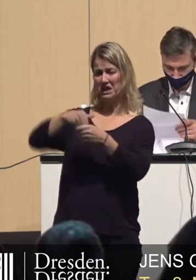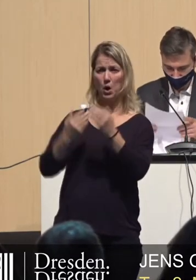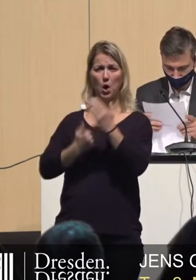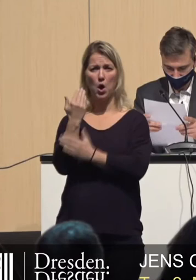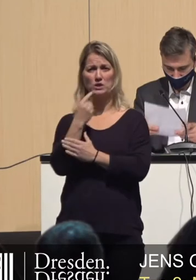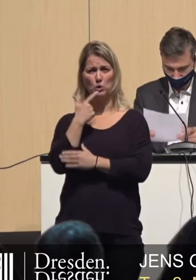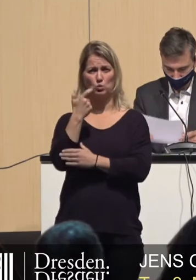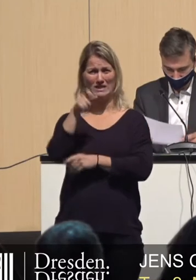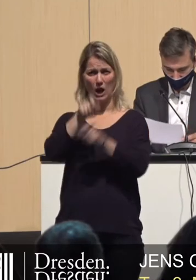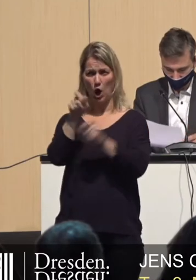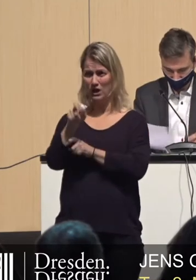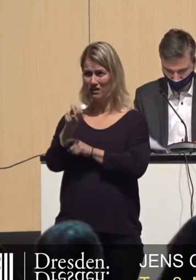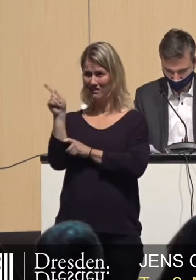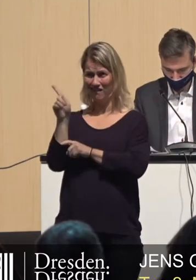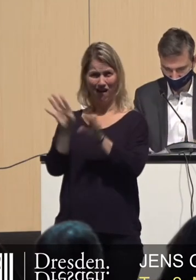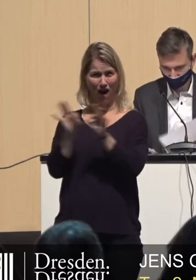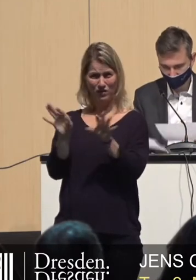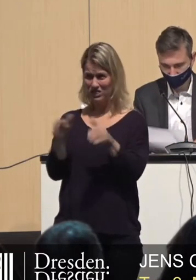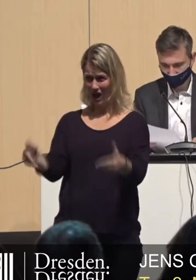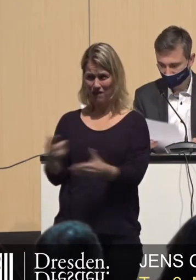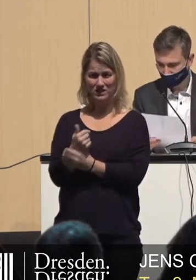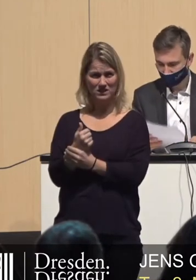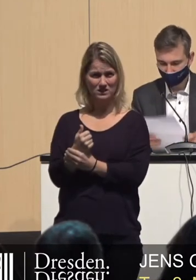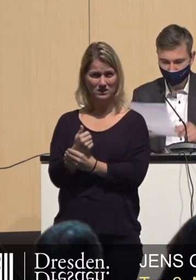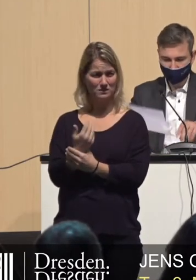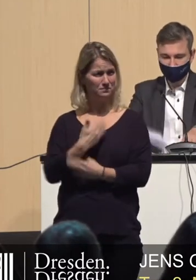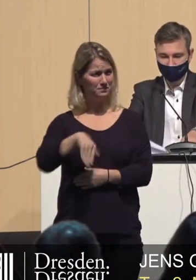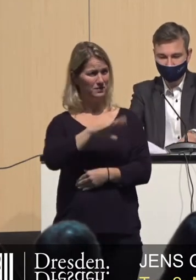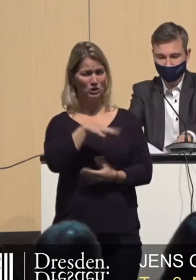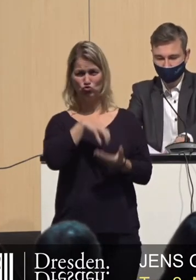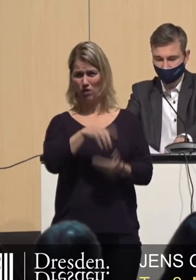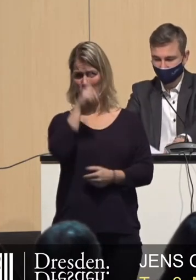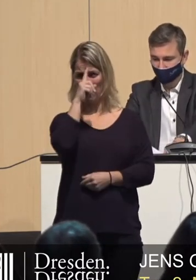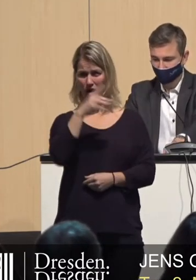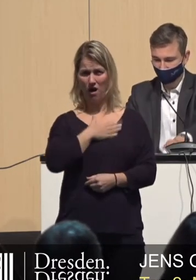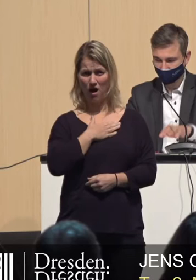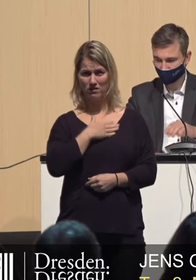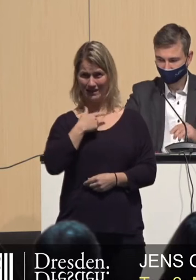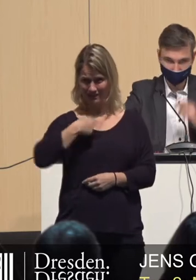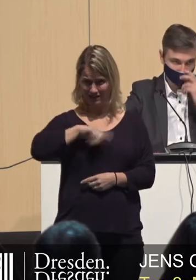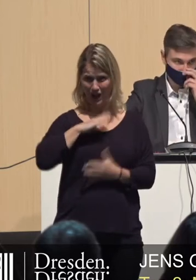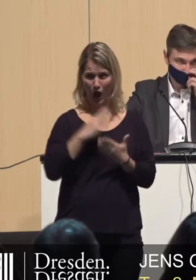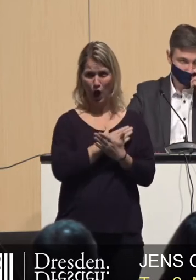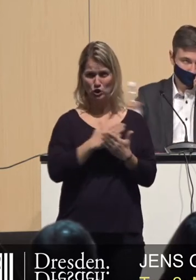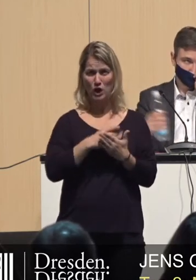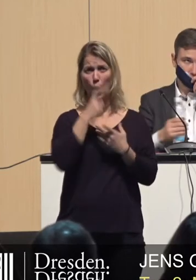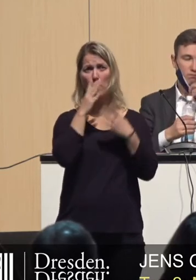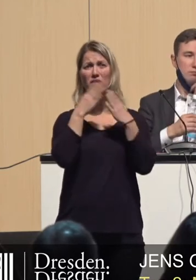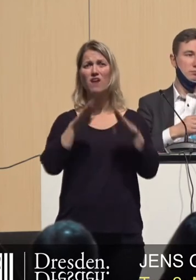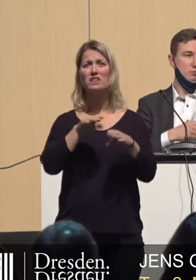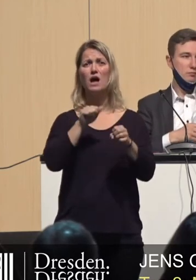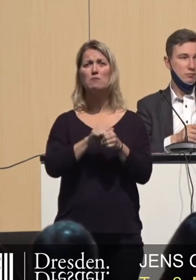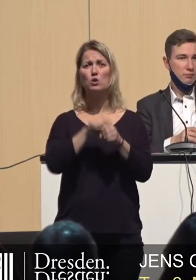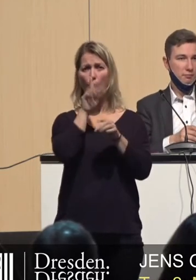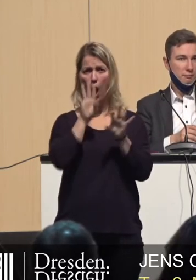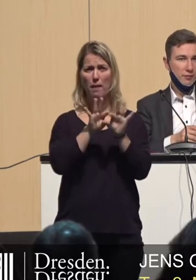sind, die dürfen nicht mehr aufmachen. Sie wollen als Stadtrat entscheiden, ob Weihnachtsmärkte